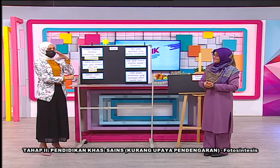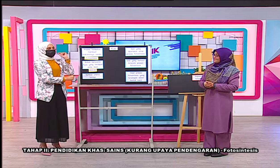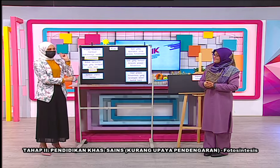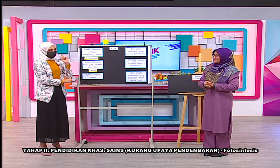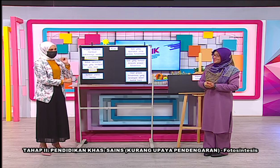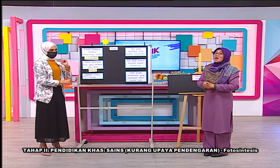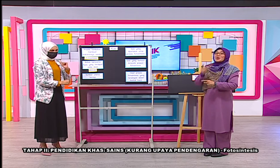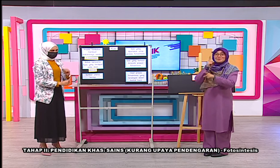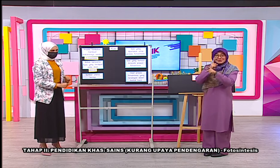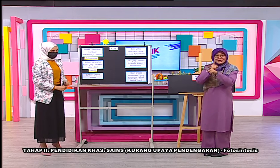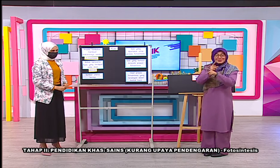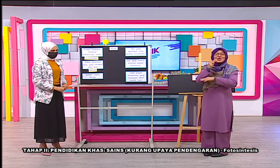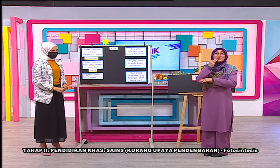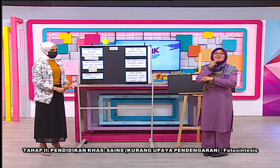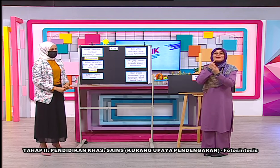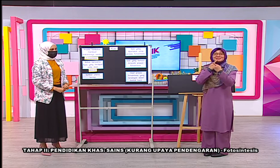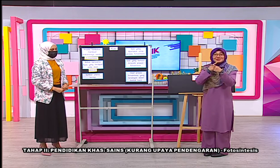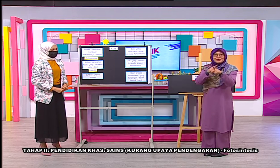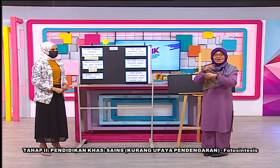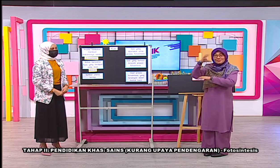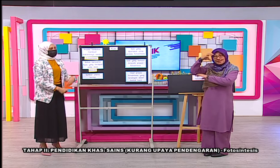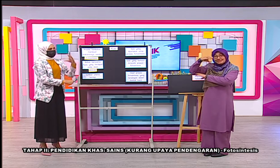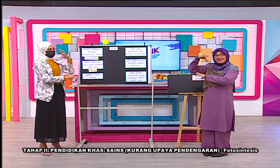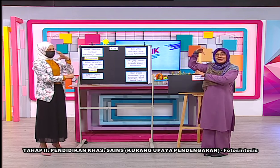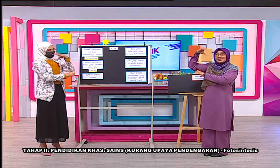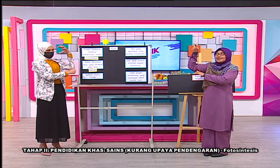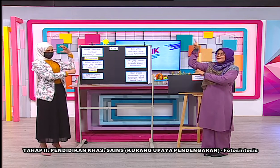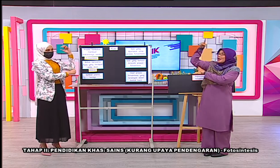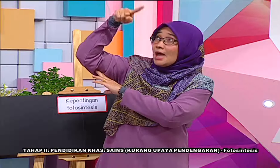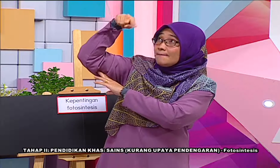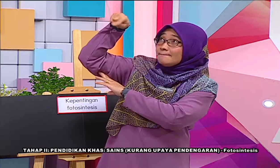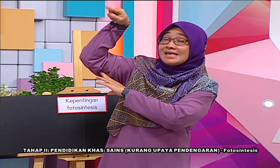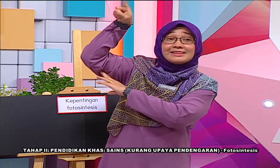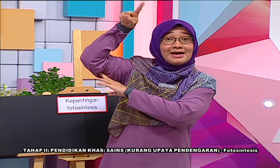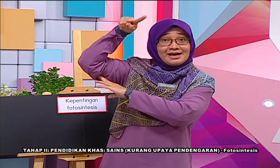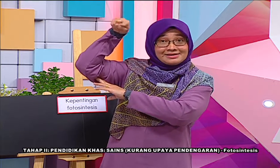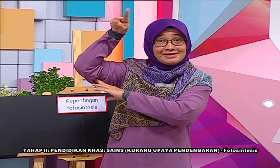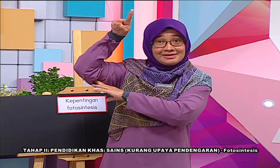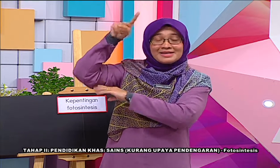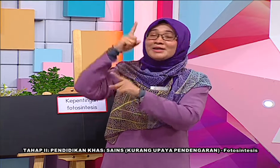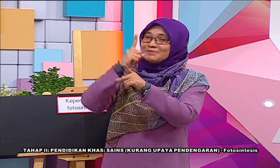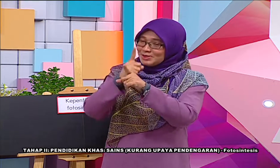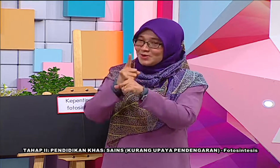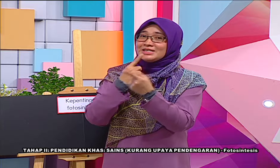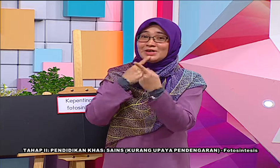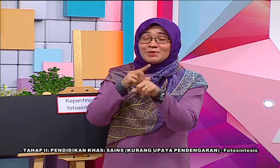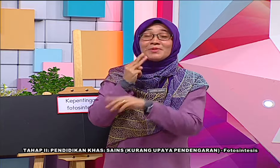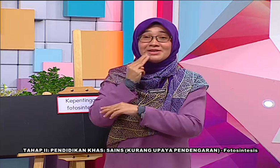matahari sego betul Mira jawab cahaya matahari betul jawaban